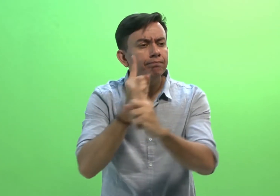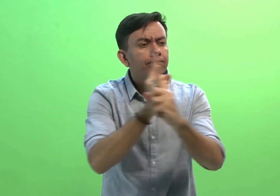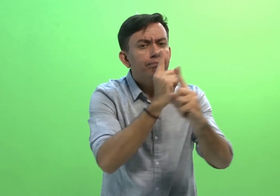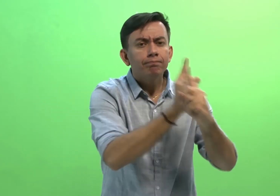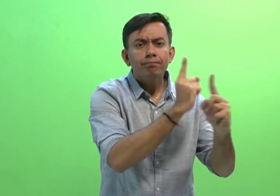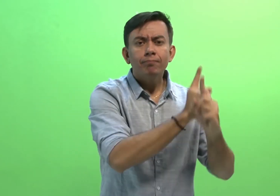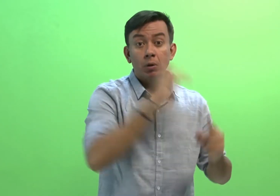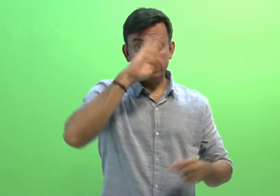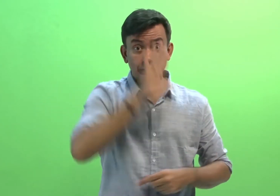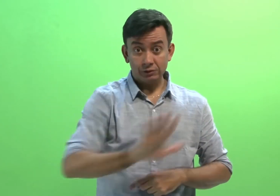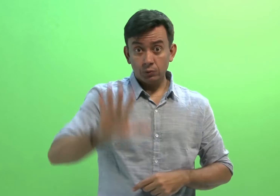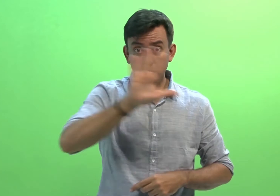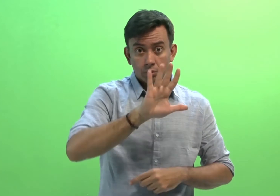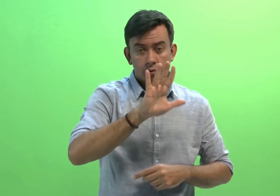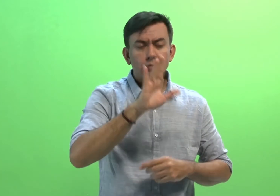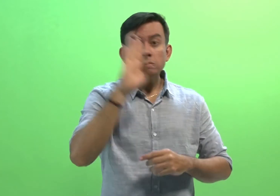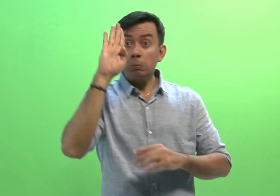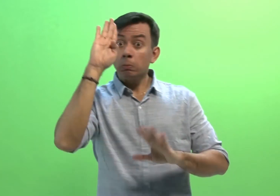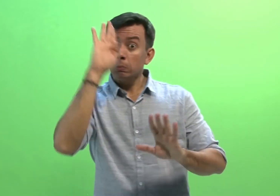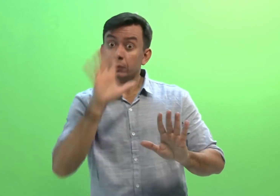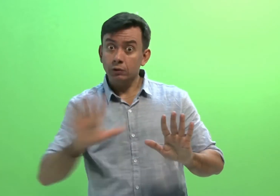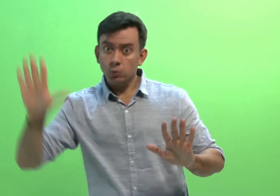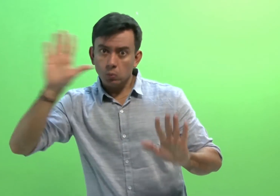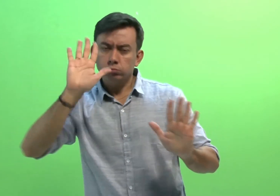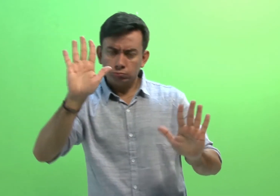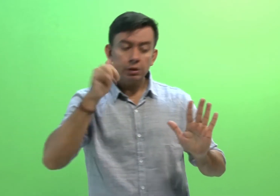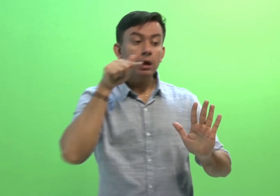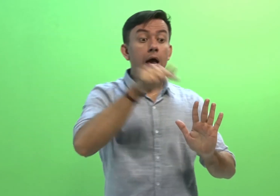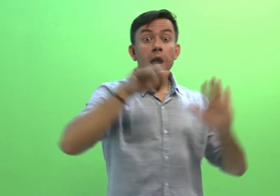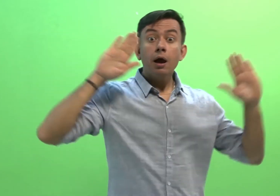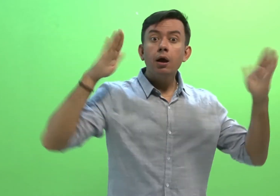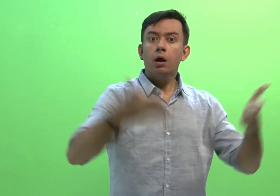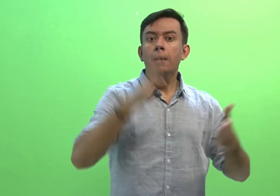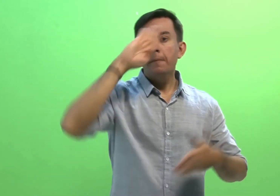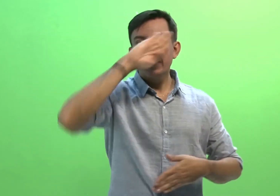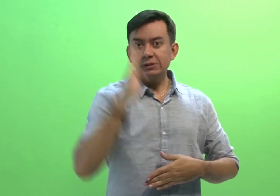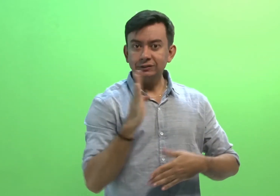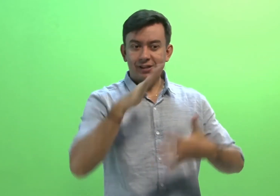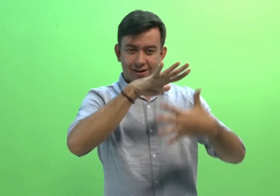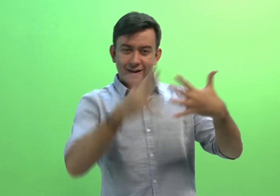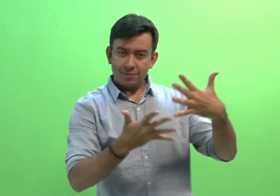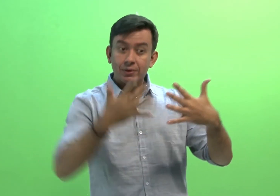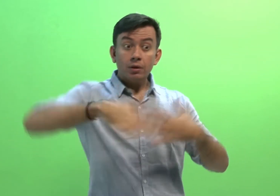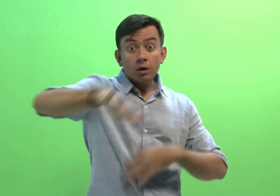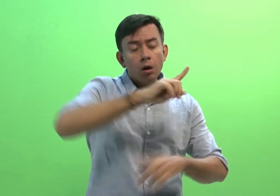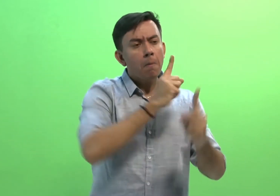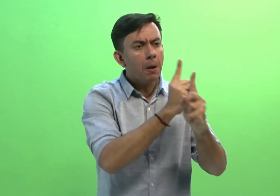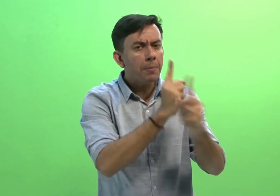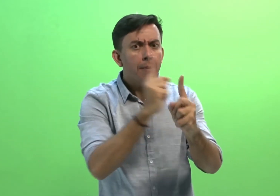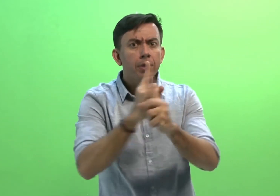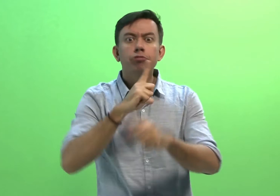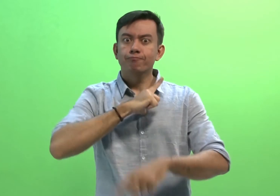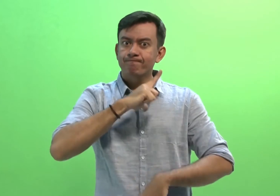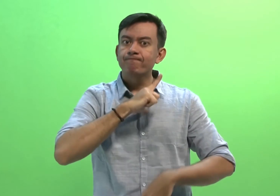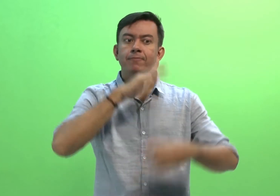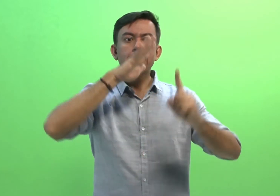sobre os mitos que existem no Brasil. O foco dela é dentro da língua de sinais e descobriu que existem